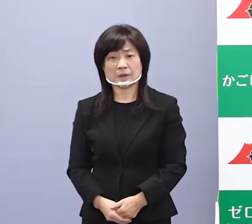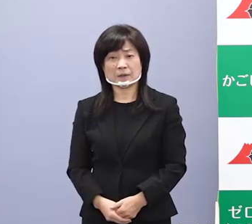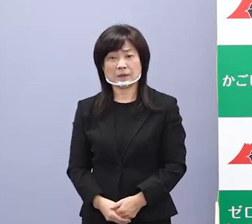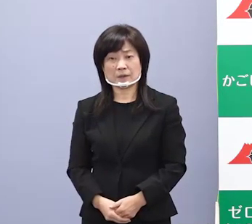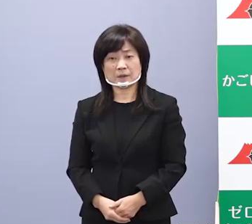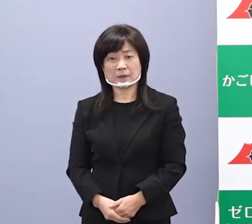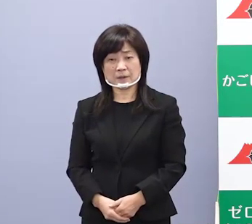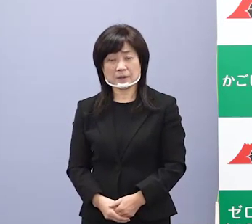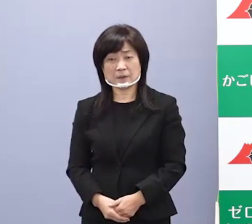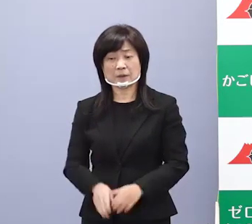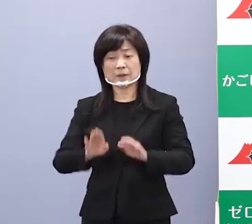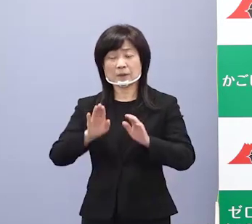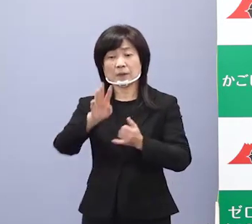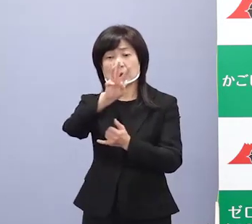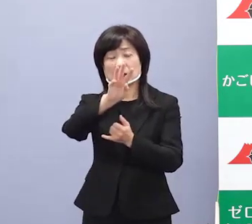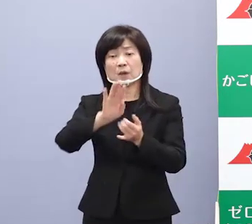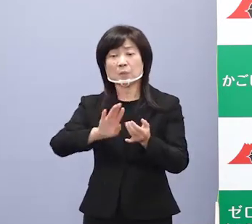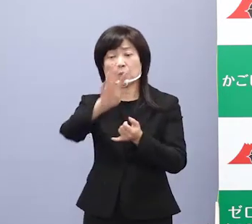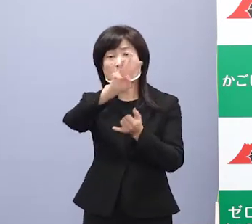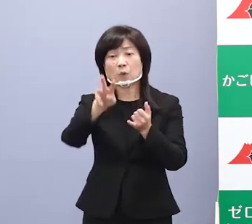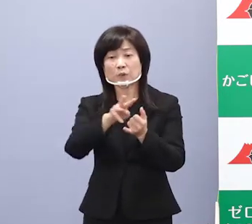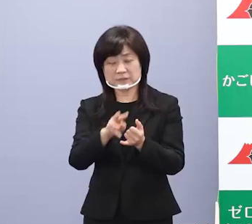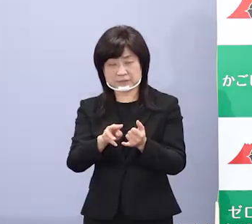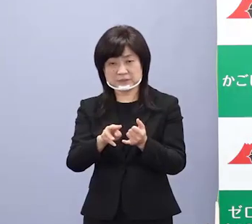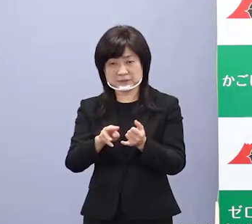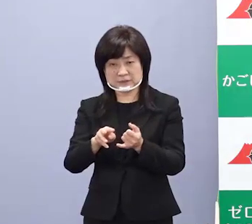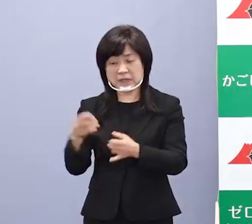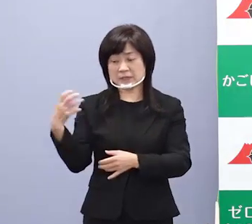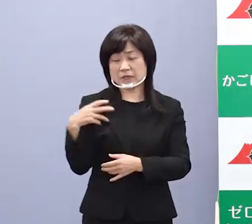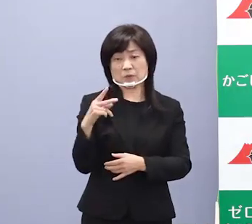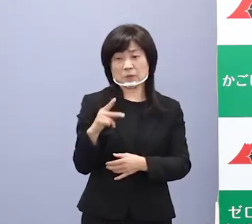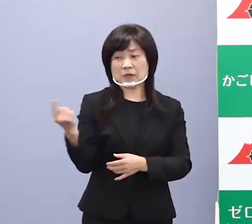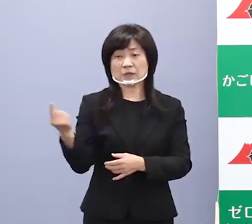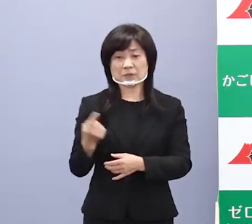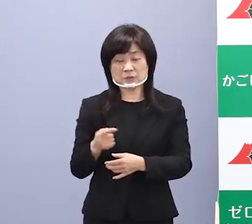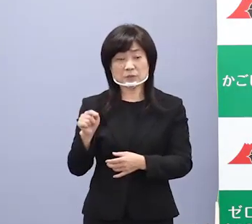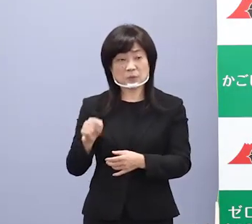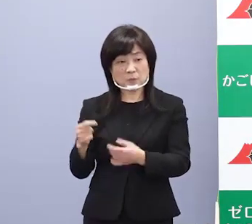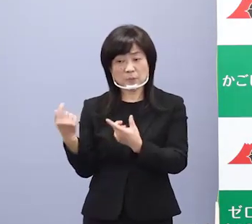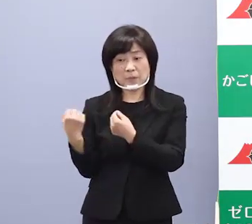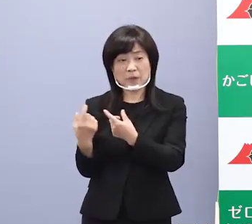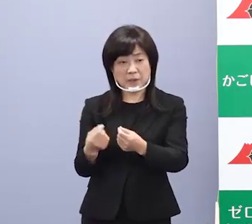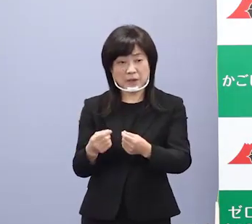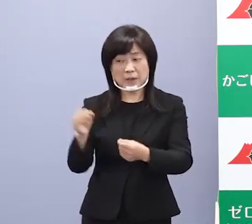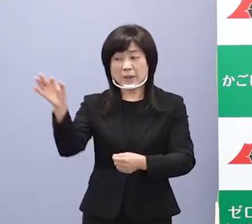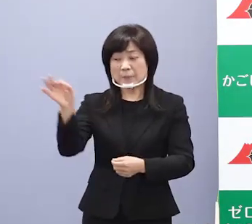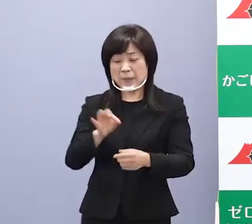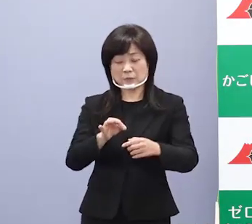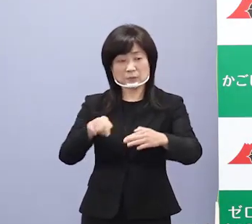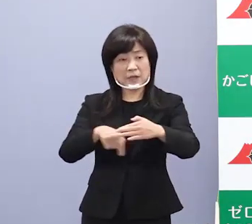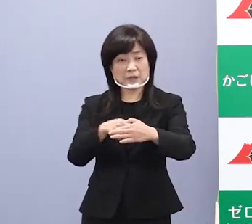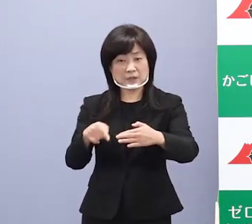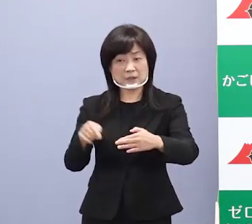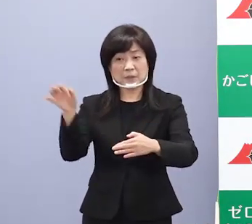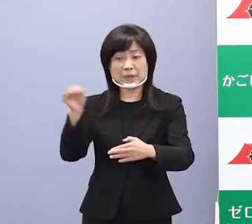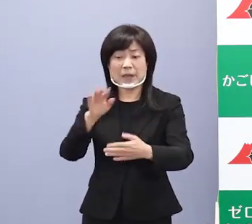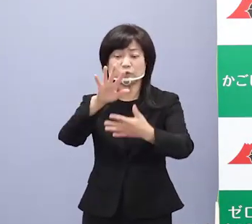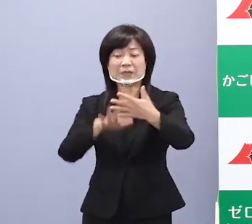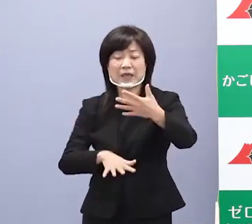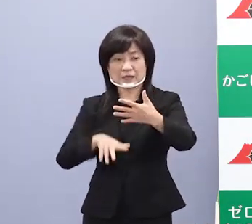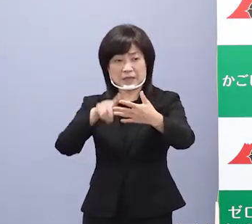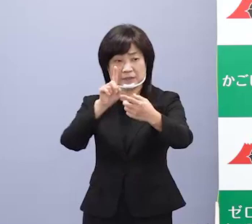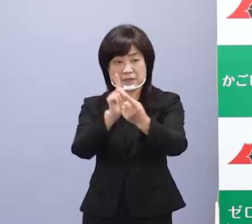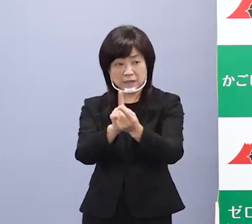防災担当関係機関に来る警報についてはその付記がなされたところでありますけども、メールへの、メールデータへ